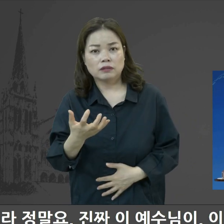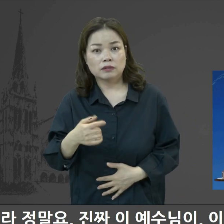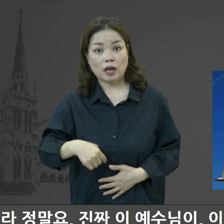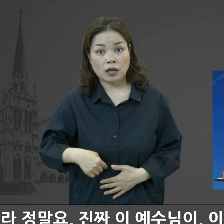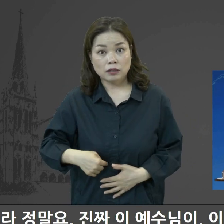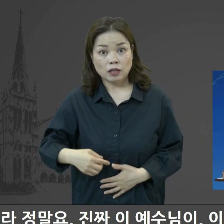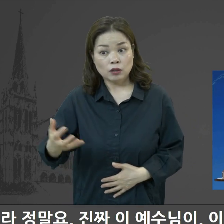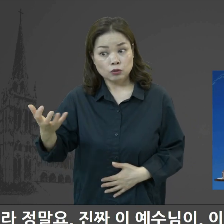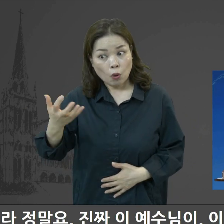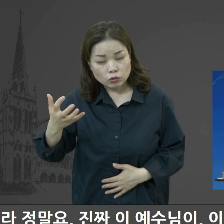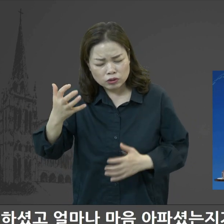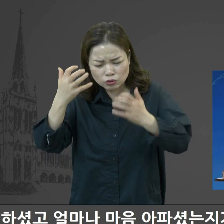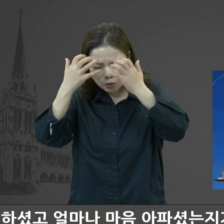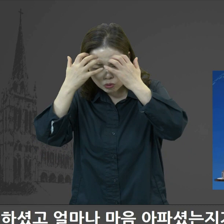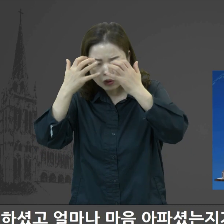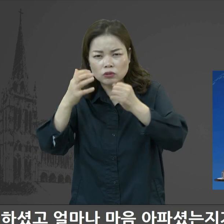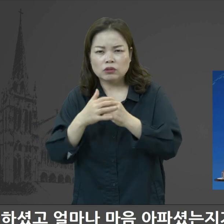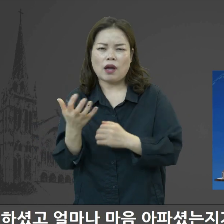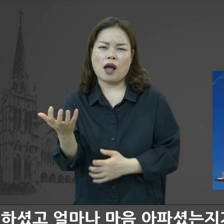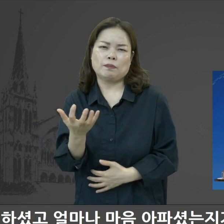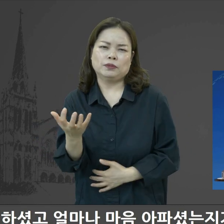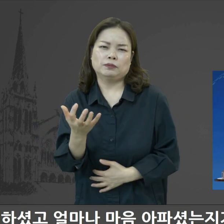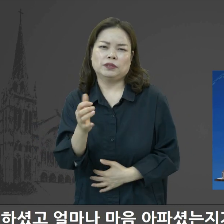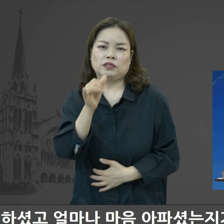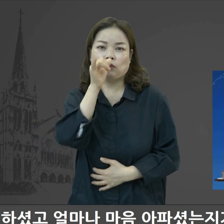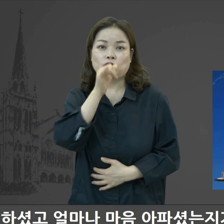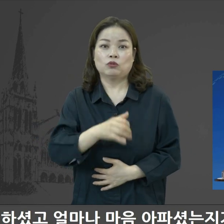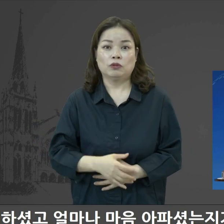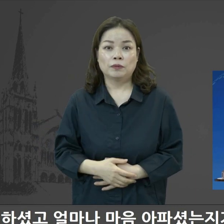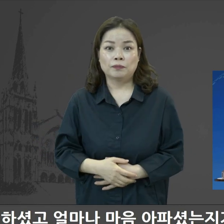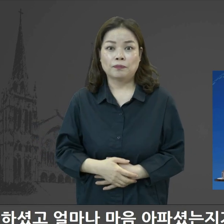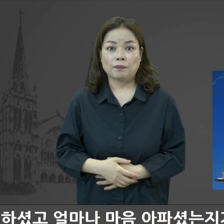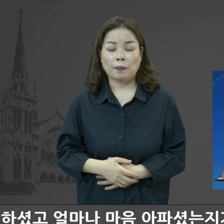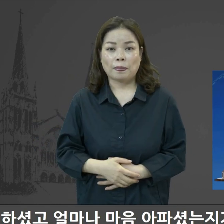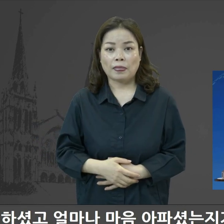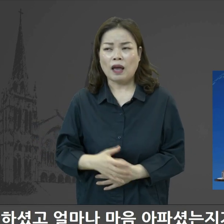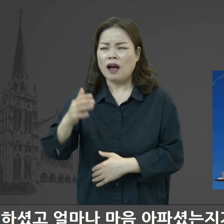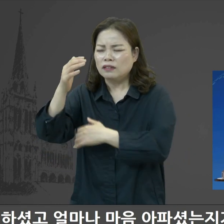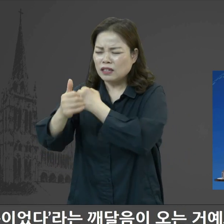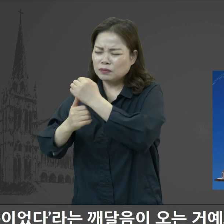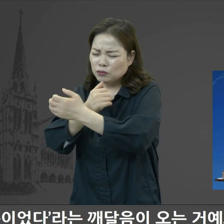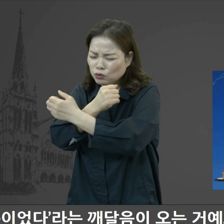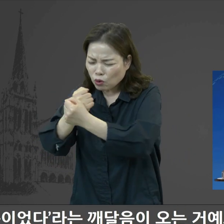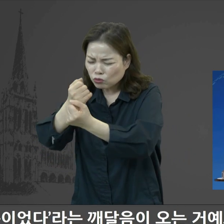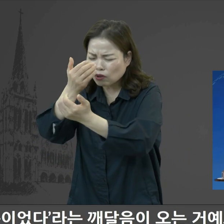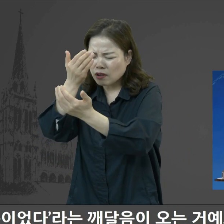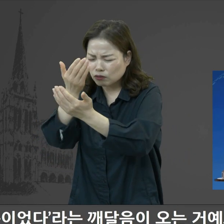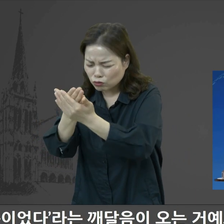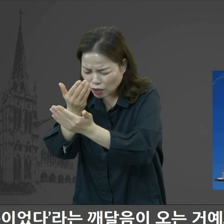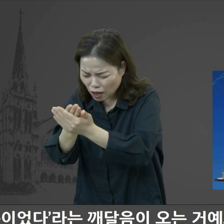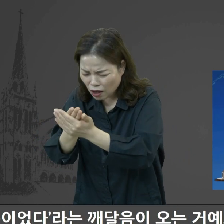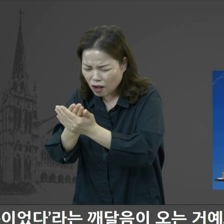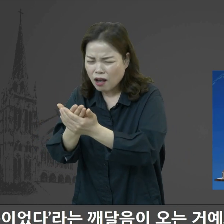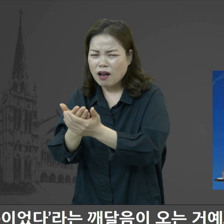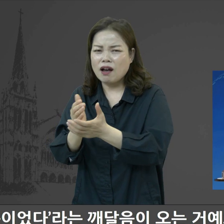통증을 벗어나는 그런 아픔이었다라는 깨달음이 오는 거예요. 그러니까 하나님 용서해 주세요, 용서해